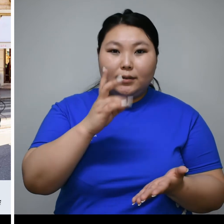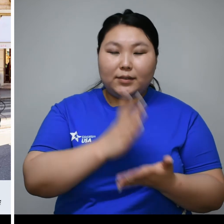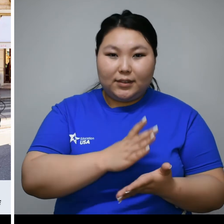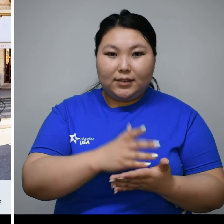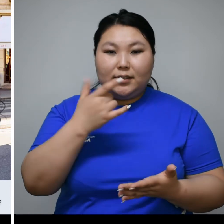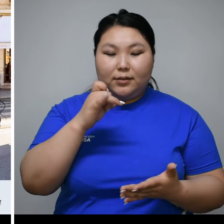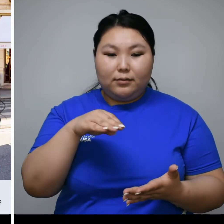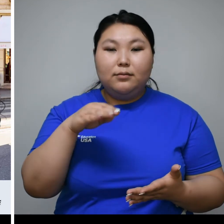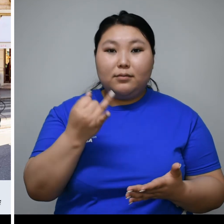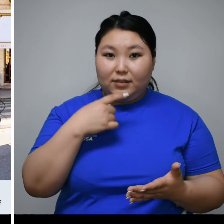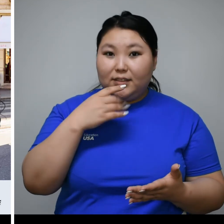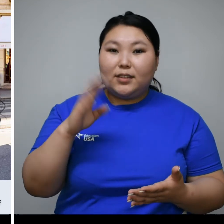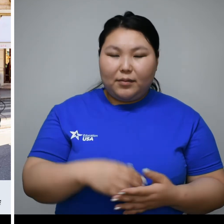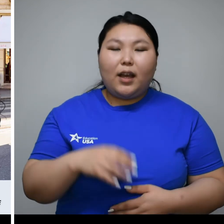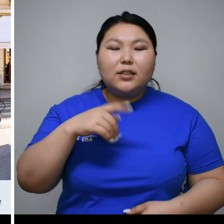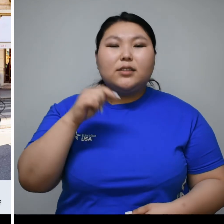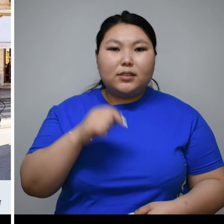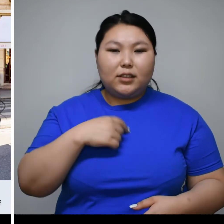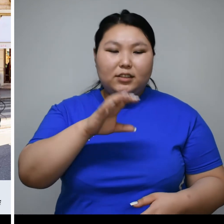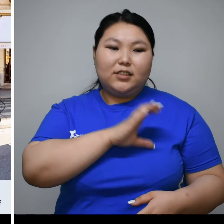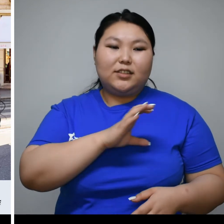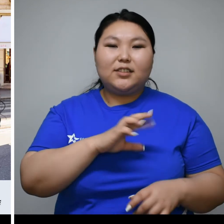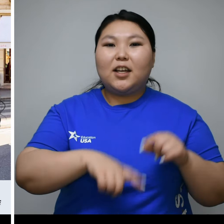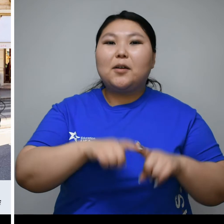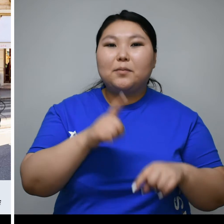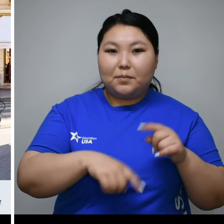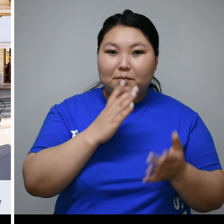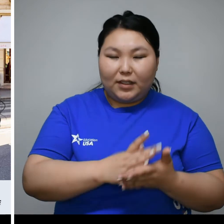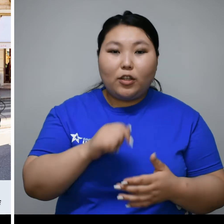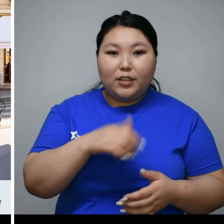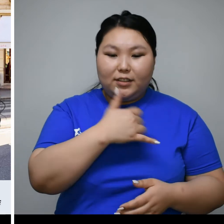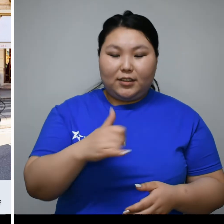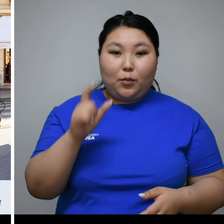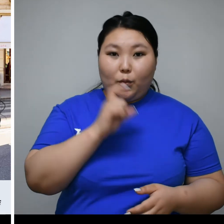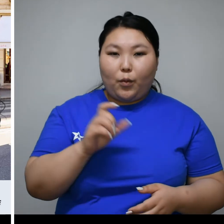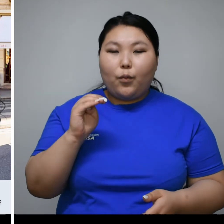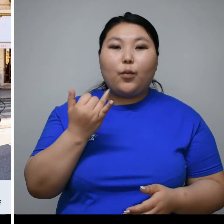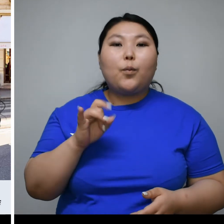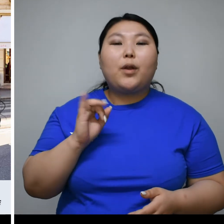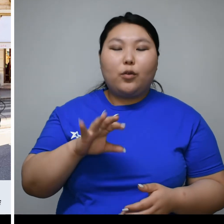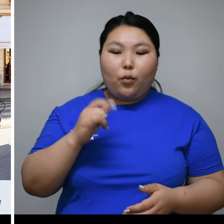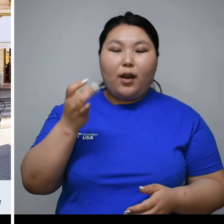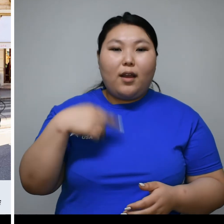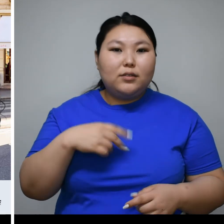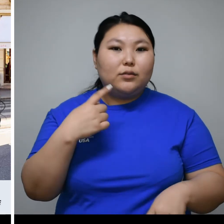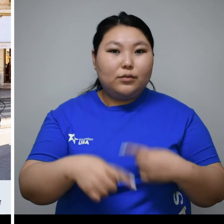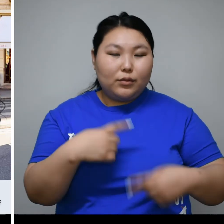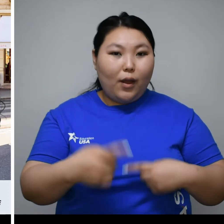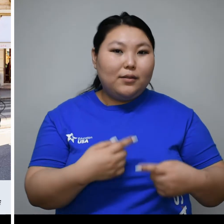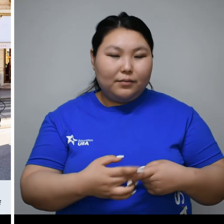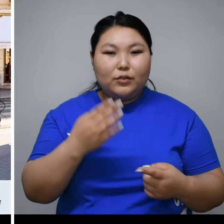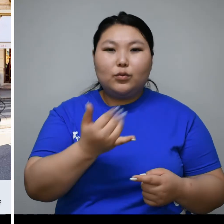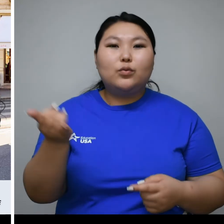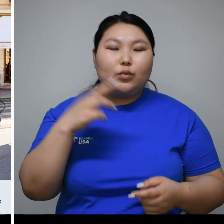тэнцсэн байгаа гранти гэж явж байгаа шүү дээ. Энэ одоо сэтгэл ямрах уу байна. Тэгээд одоо зарим хүмүүс Fulbright Евроатын талаар ч